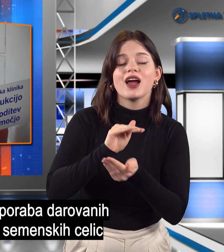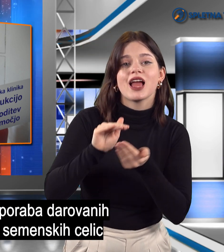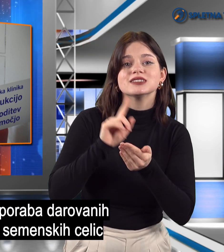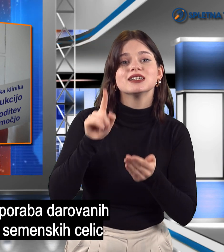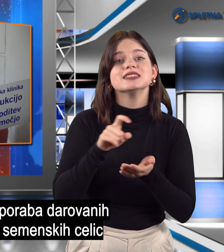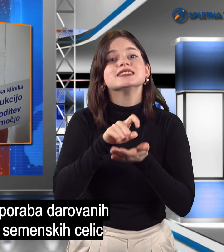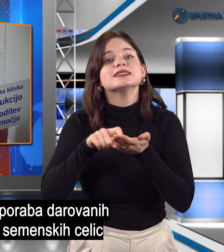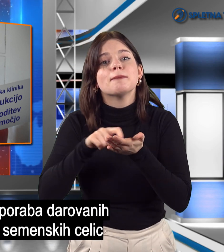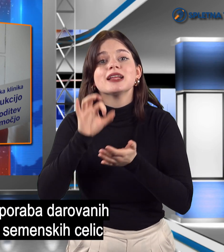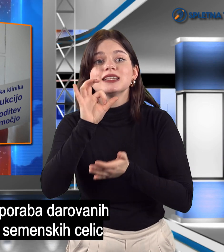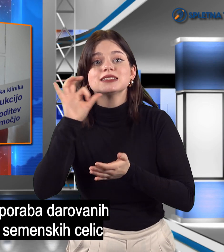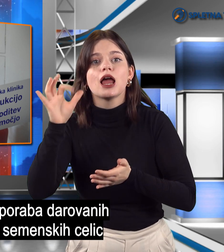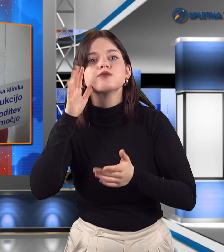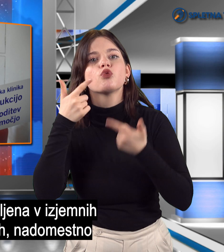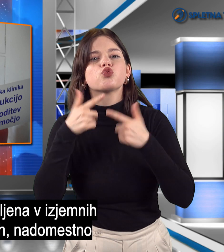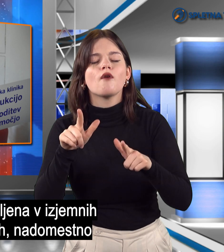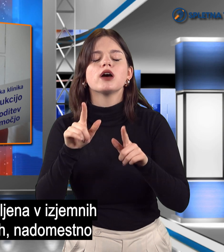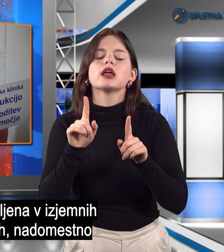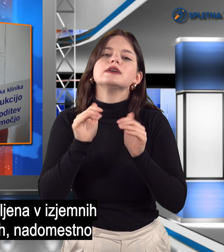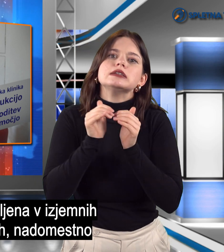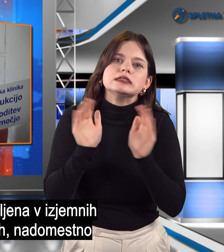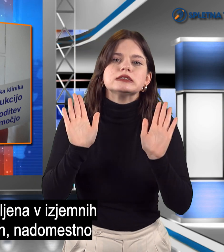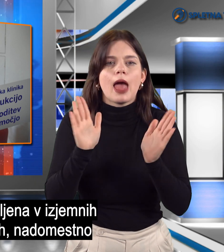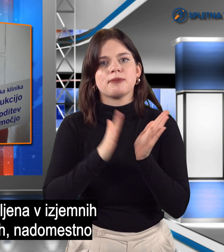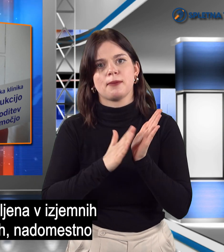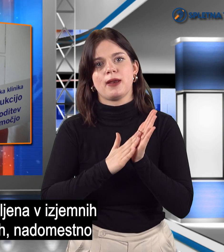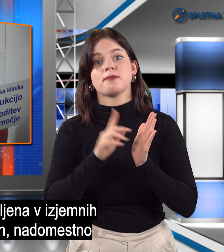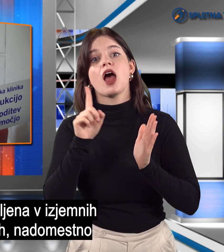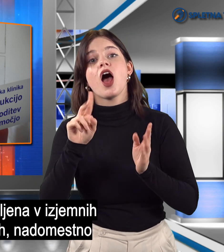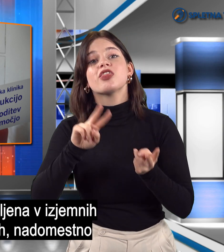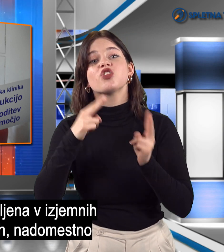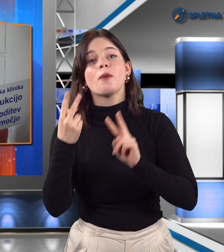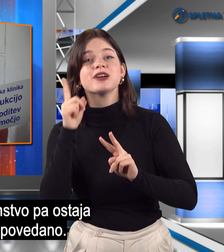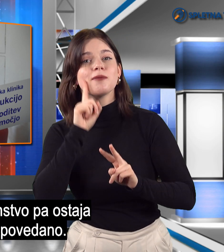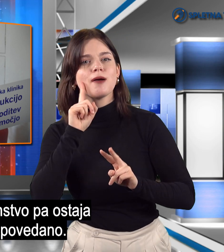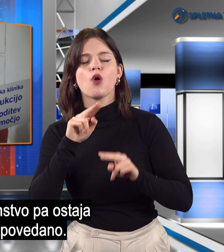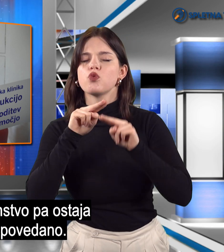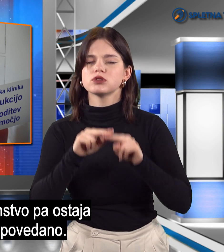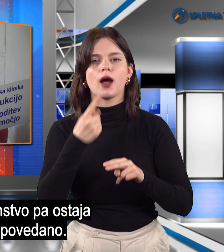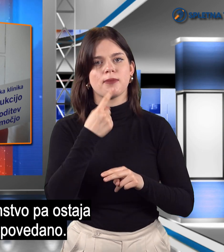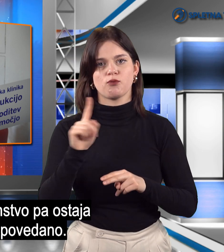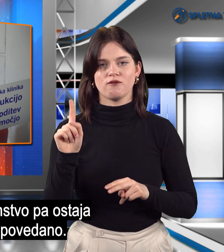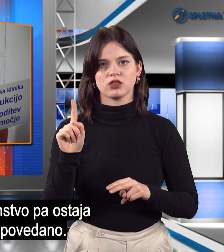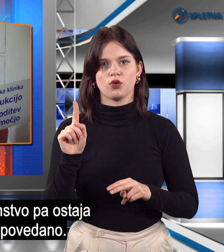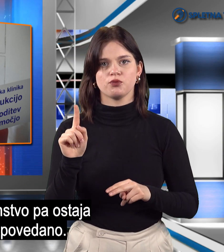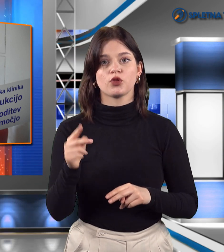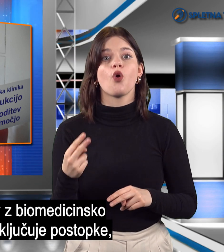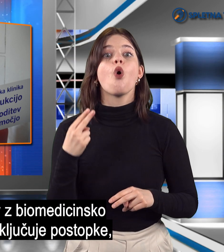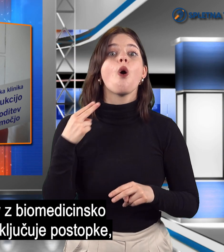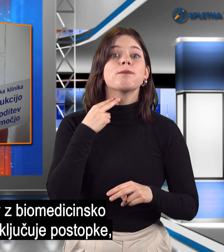ženskam in ženskam v istospolnih zvezah. Hkratna uporaba darovanih jajčnih in semenskih celic